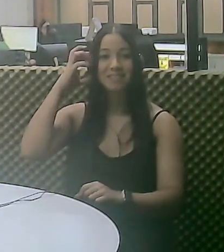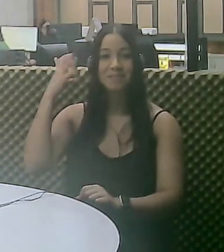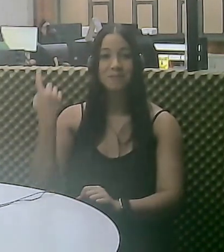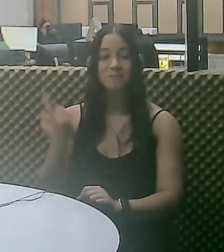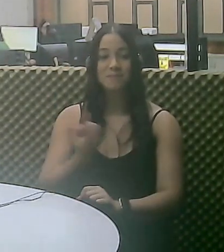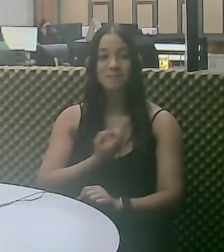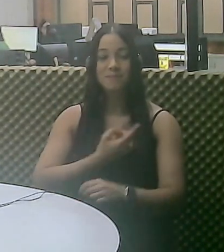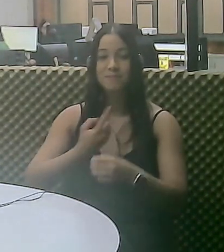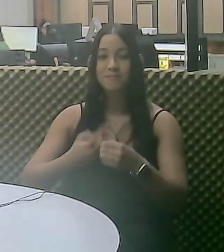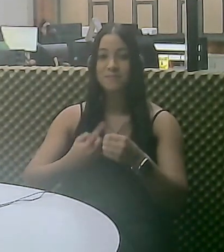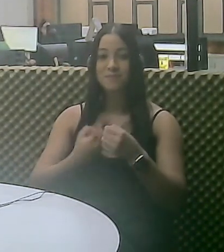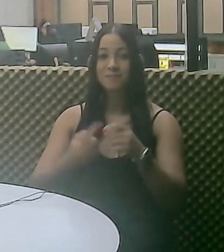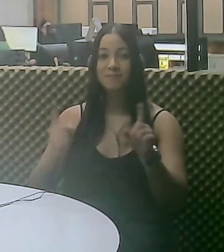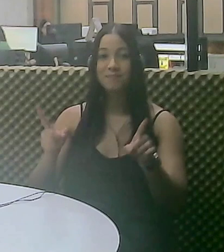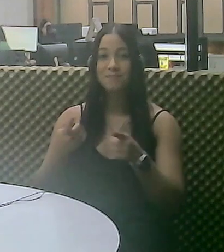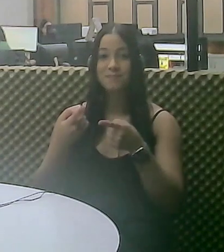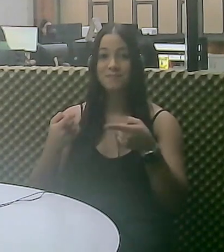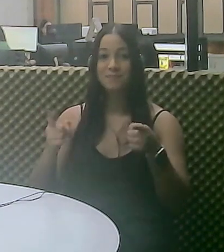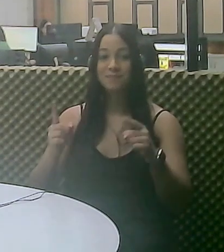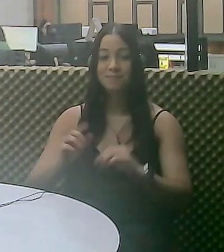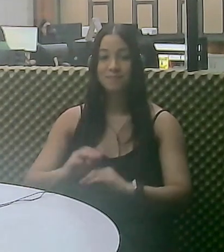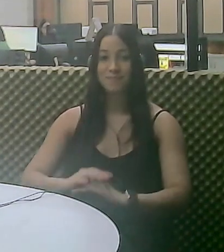Rádio Nossa Cidade.